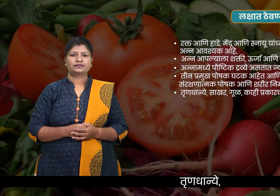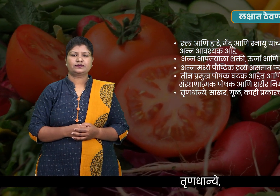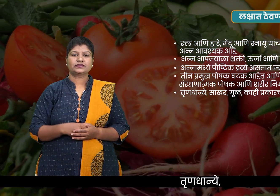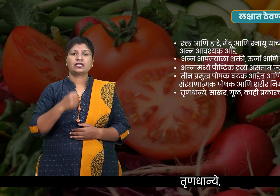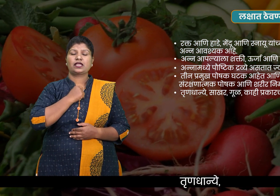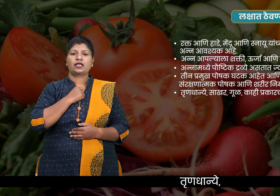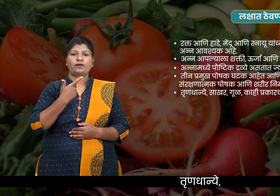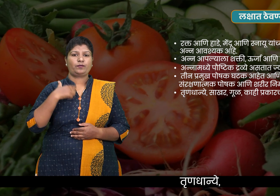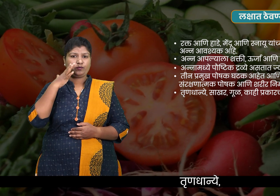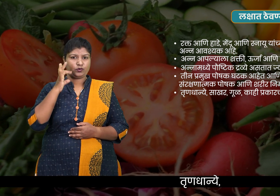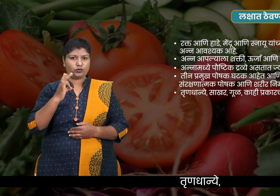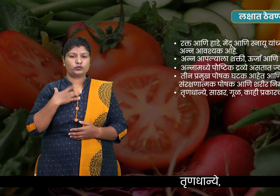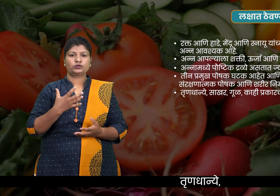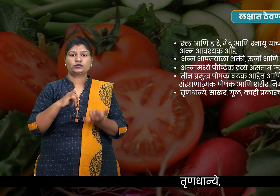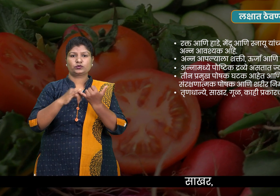तृणधान्ये,